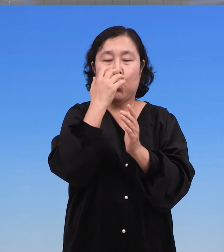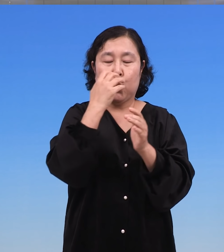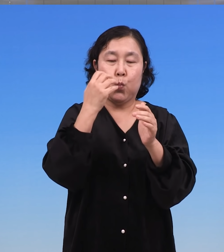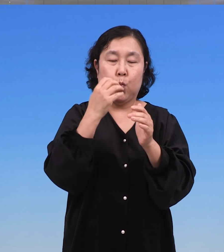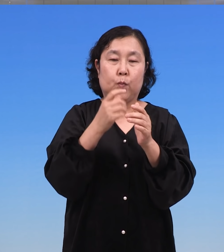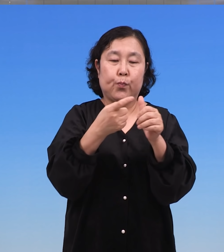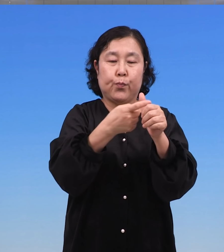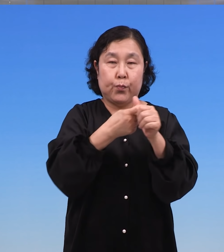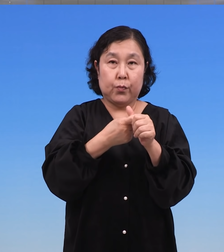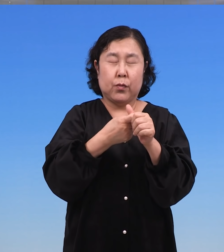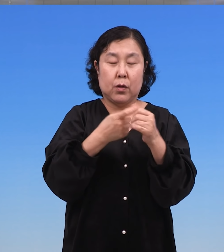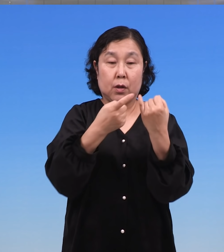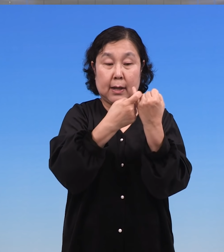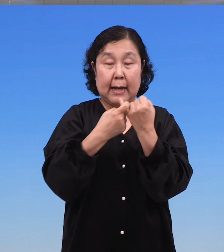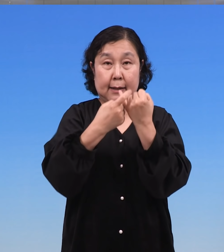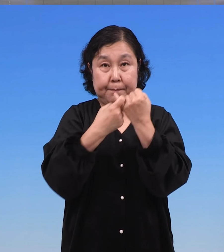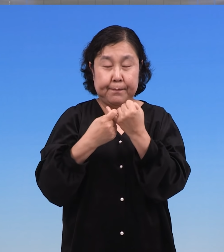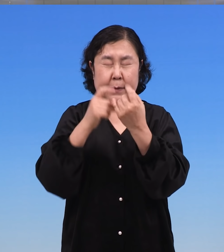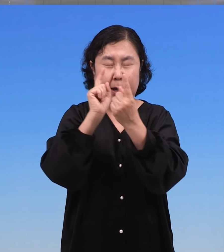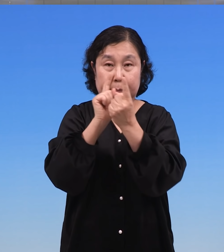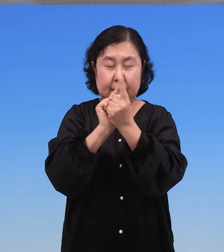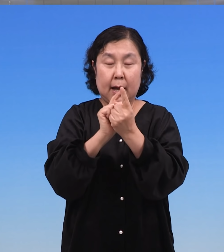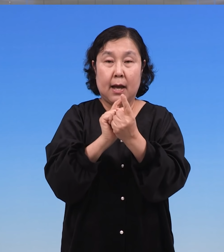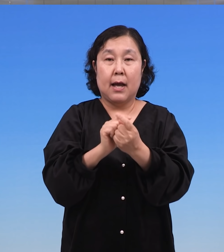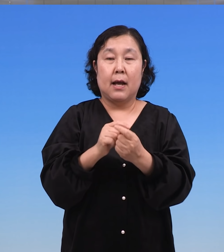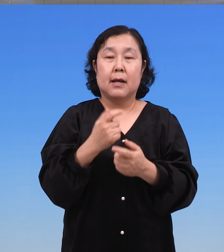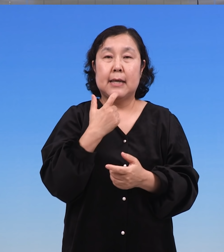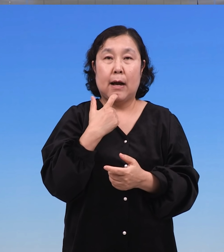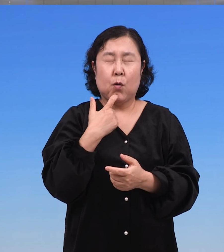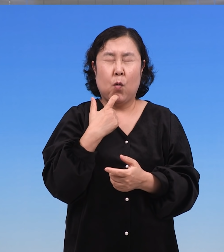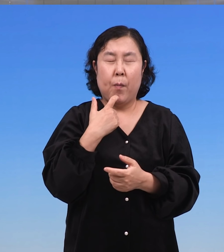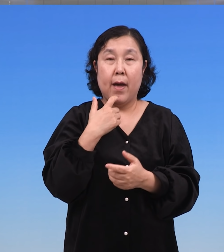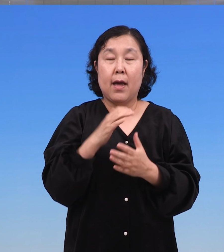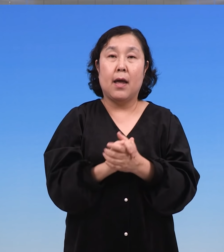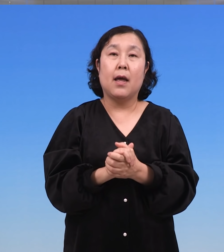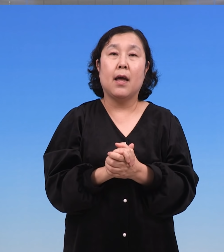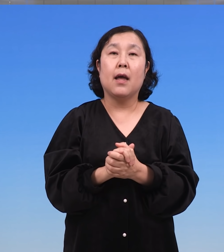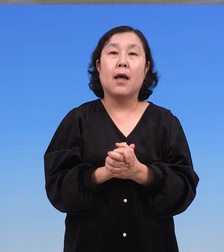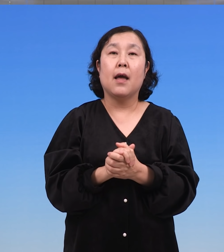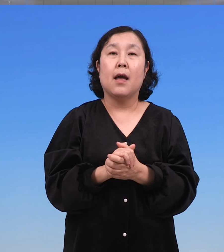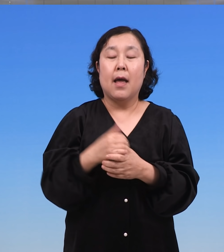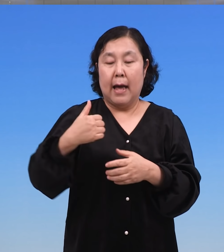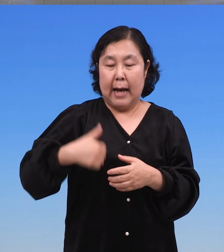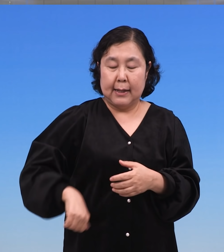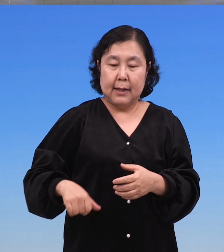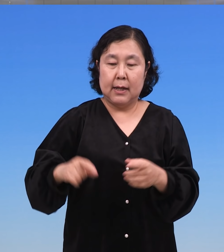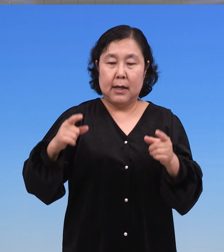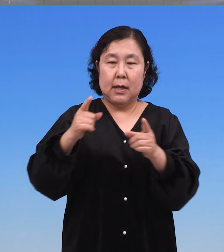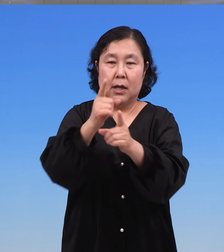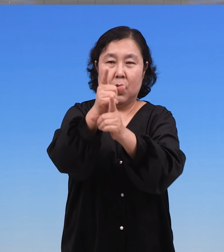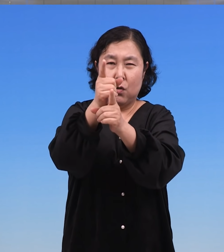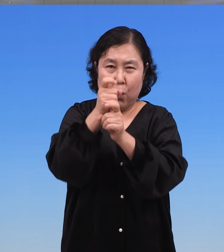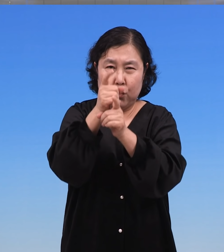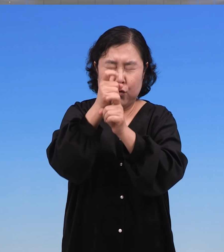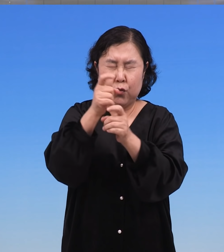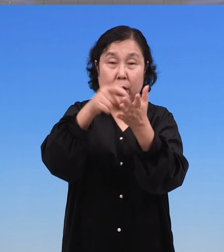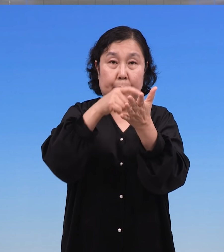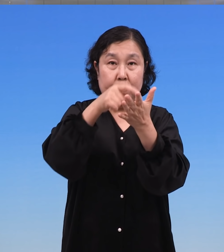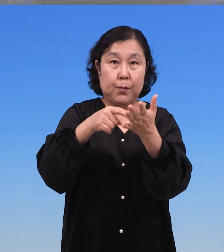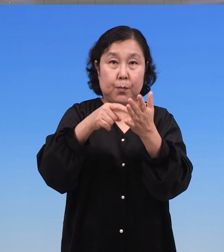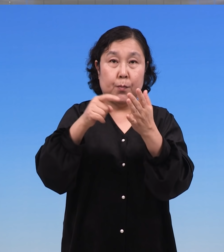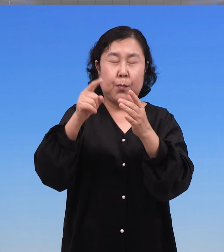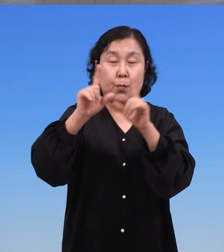당합니다. 이런 일이 일어나니까 야곱의 아들들이 자기 누이 디나에 대한 대복수를 벌이는데요, 그